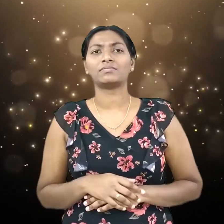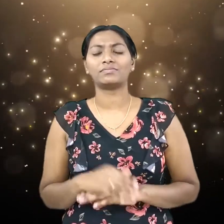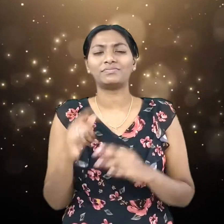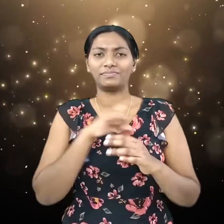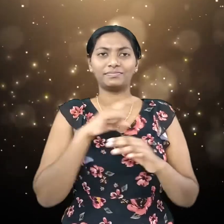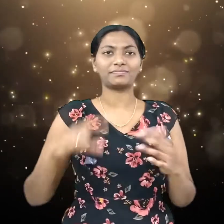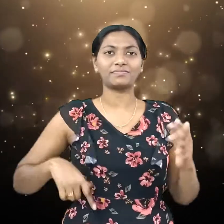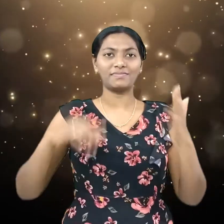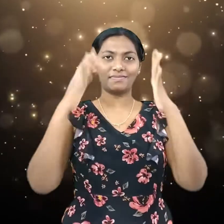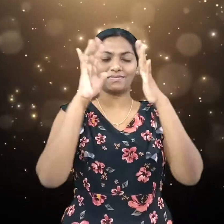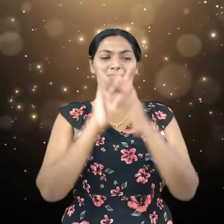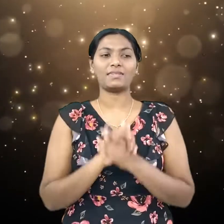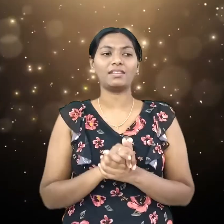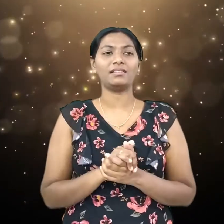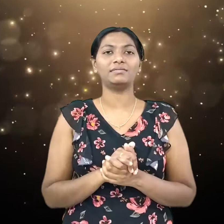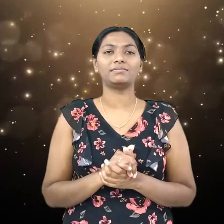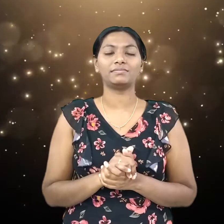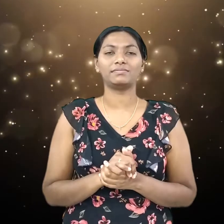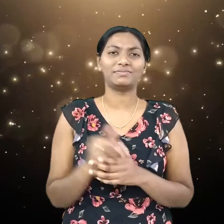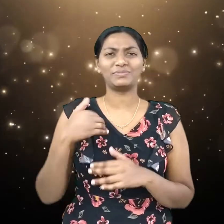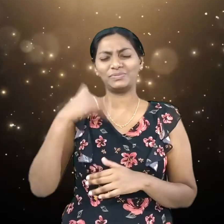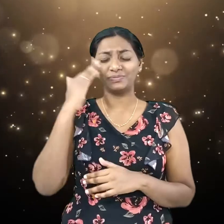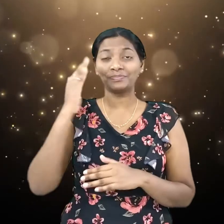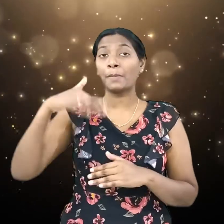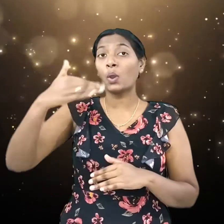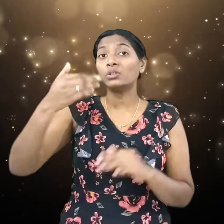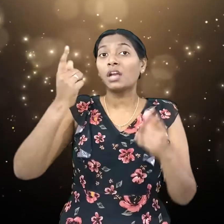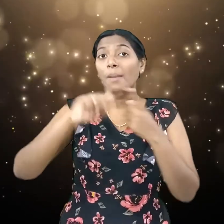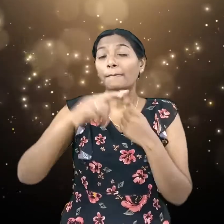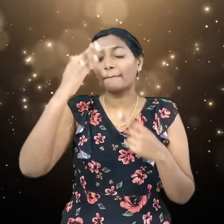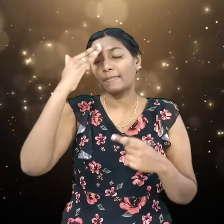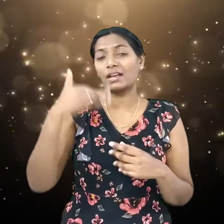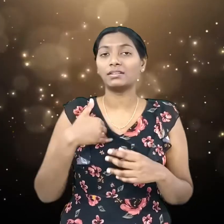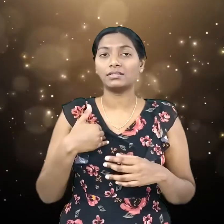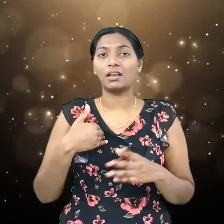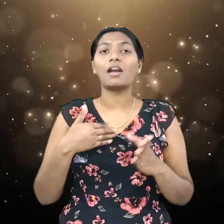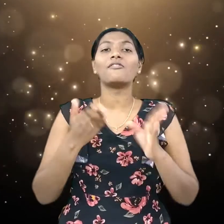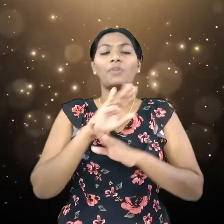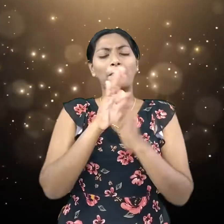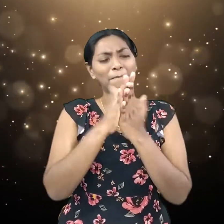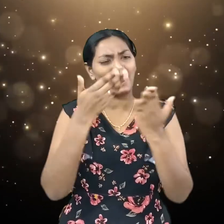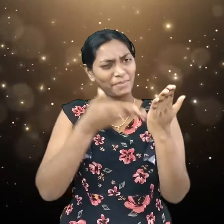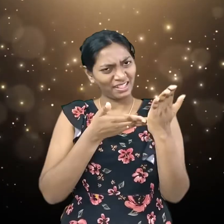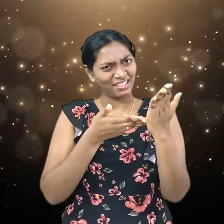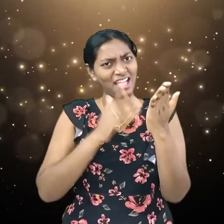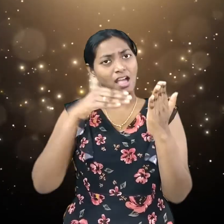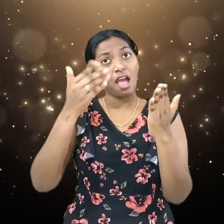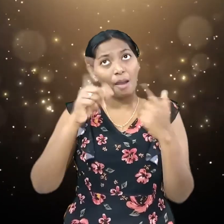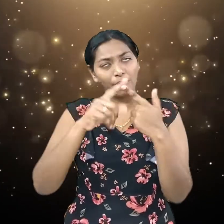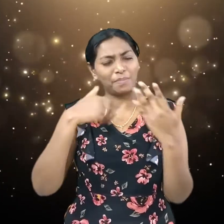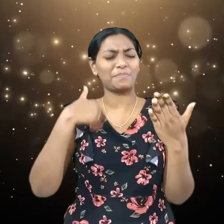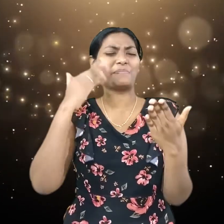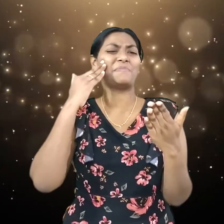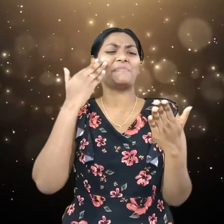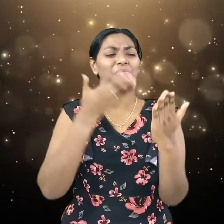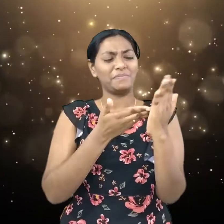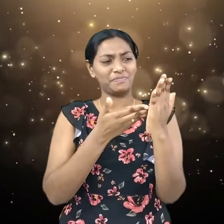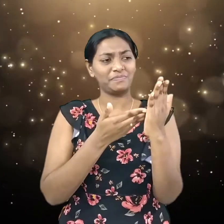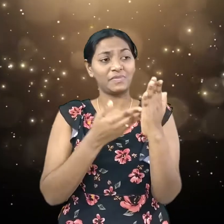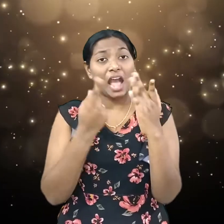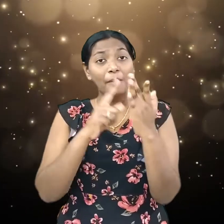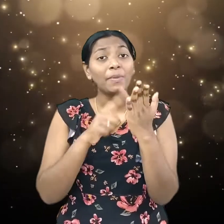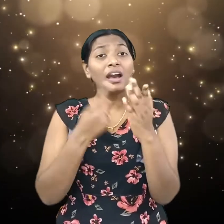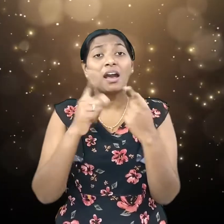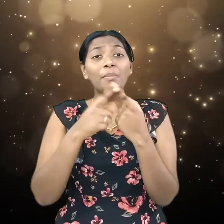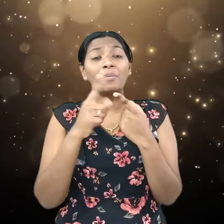है, क्योंकि हमें कहां से पता है? अपनी बाइबल से। हमारी बाइबल में लिखा है कि क्या होने वाला है, एंड वी नो इट। तो उसने क्या कहा? ये सब